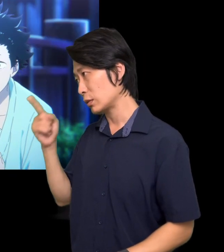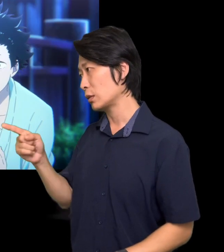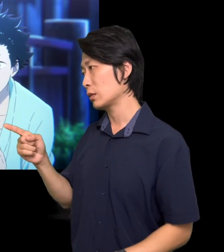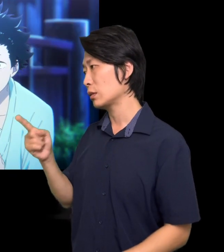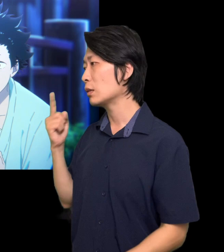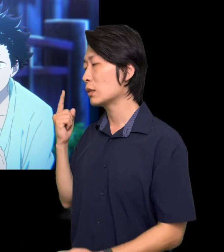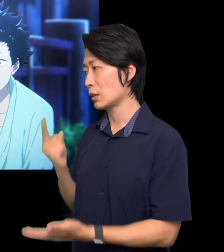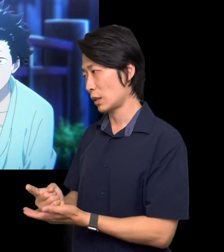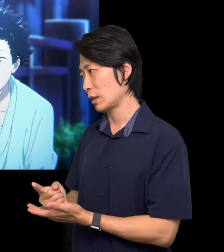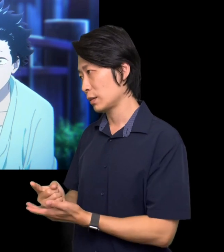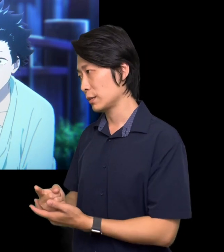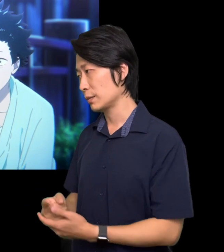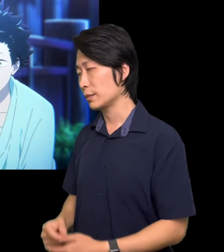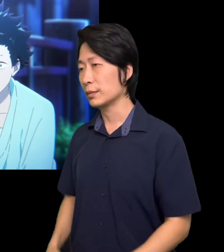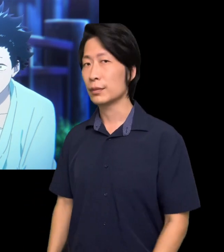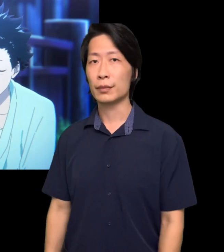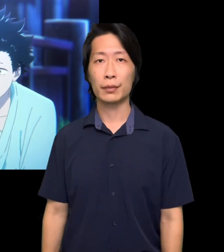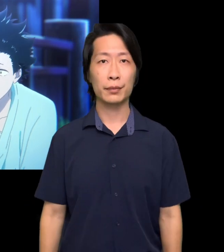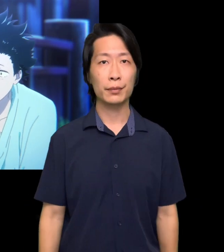だけ。